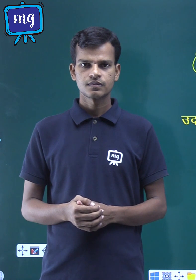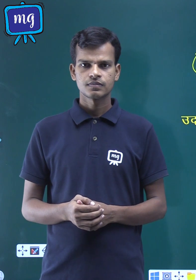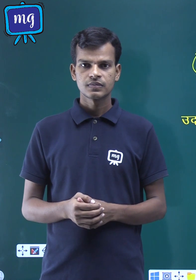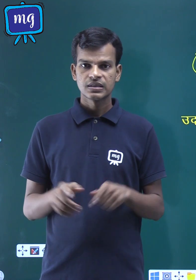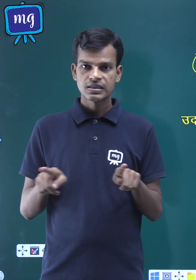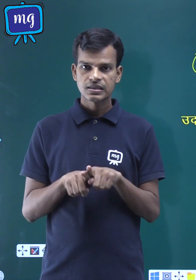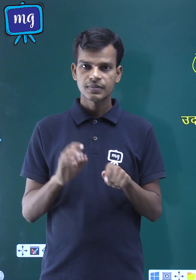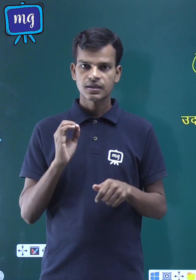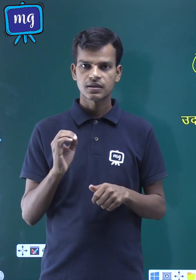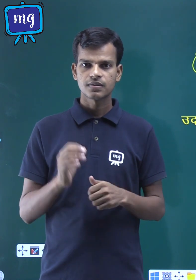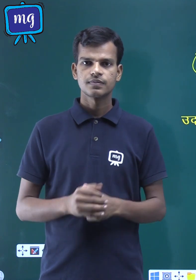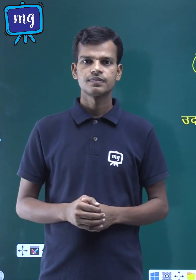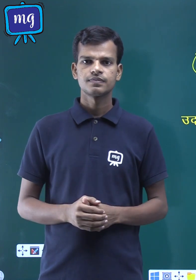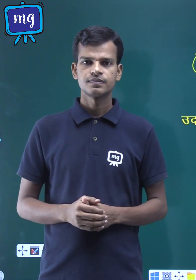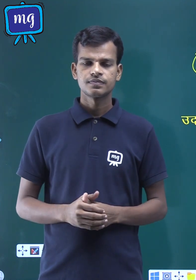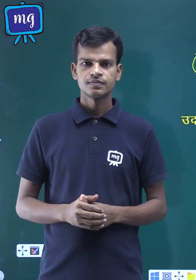समीकरण।